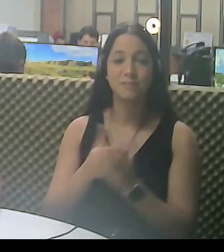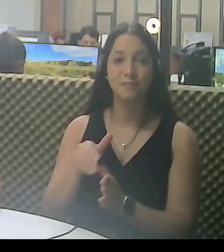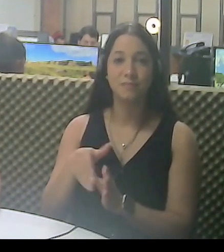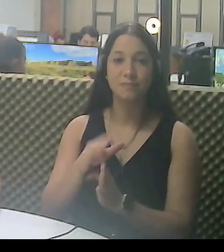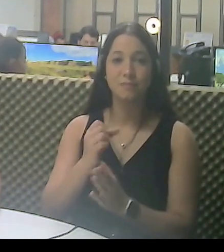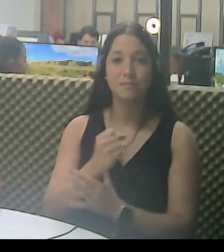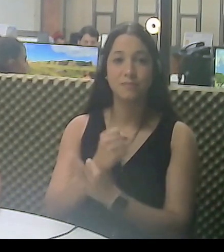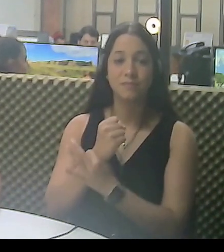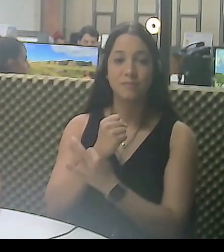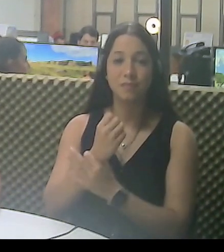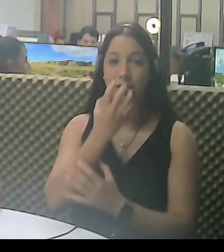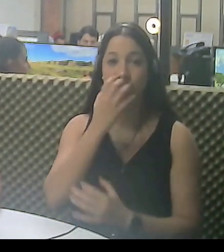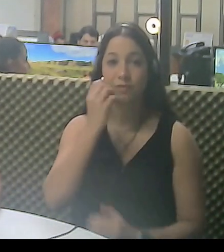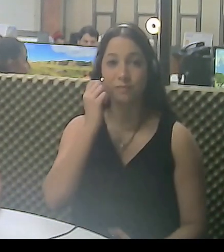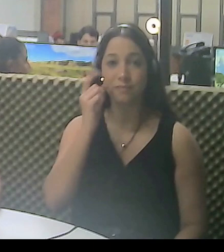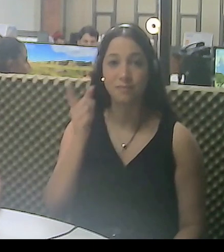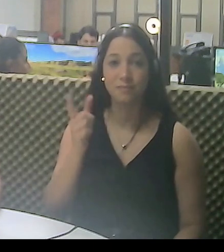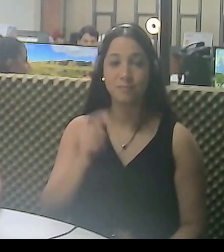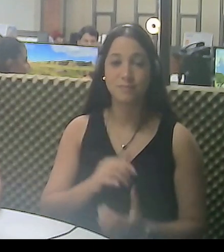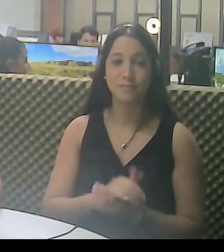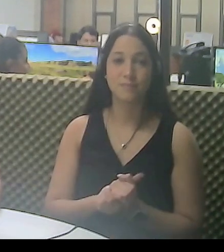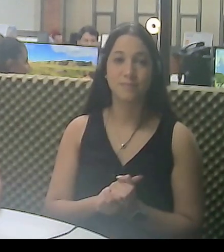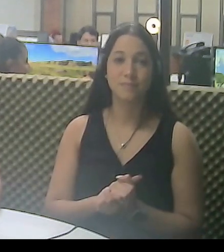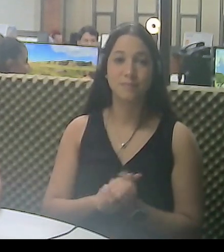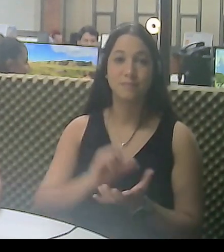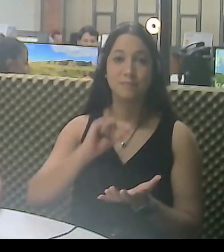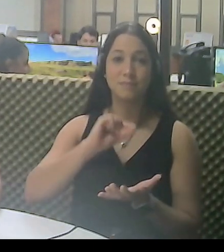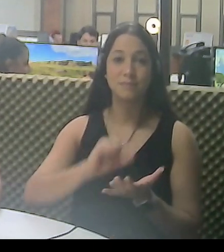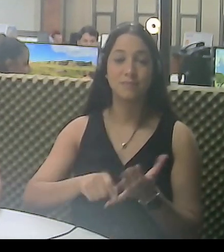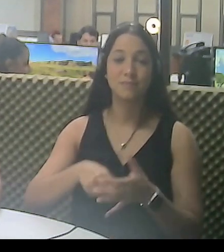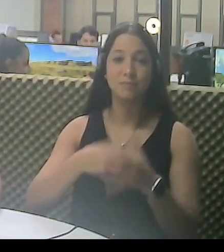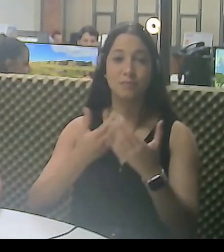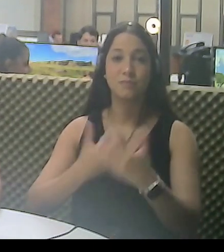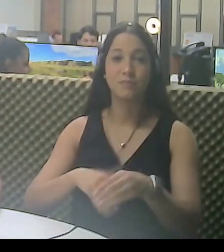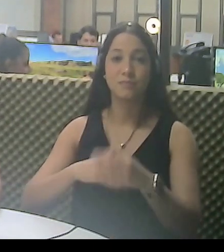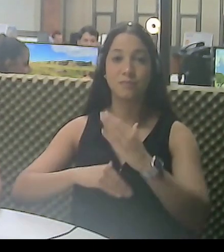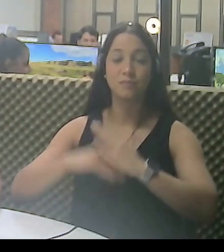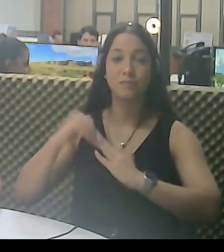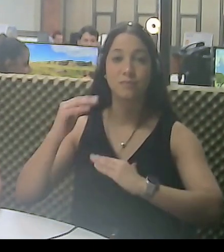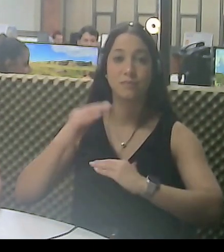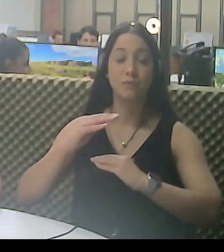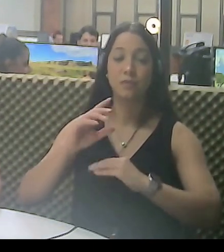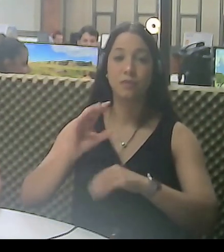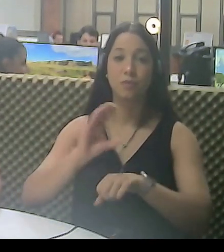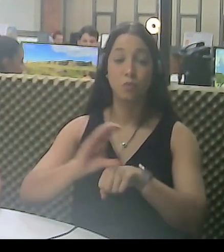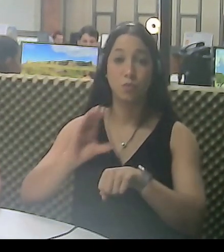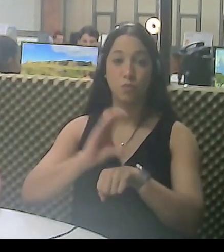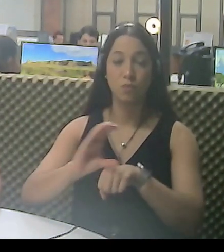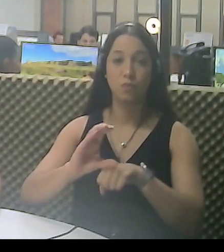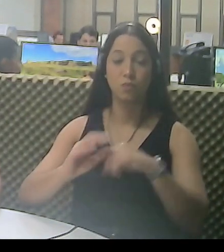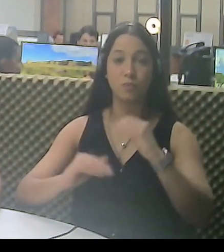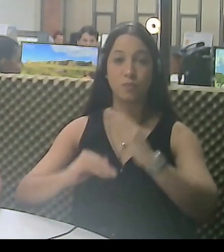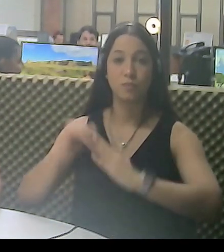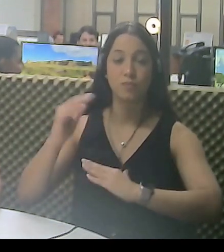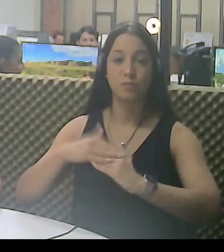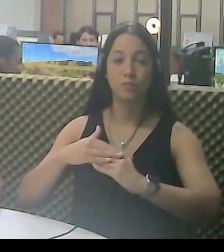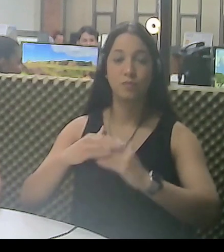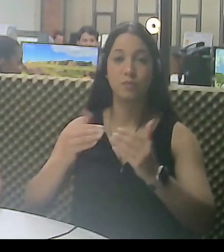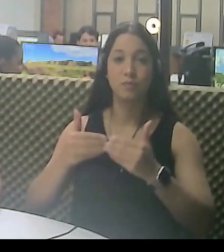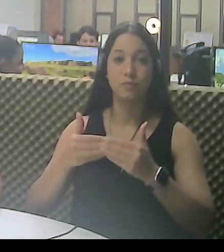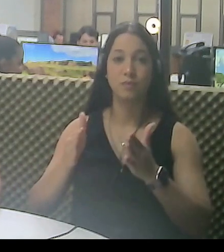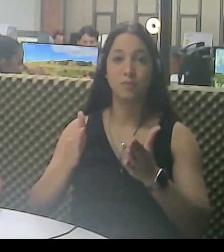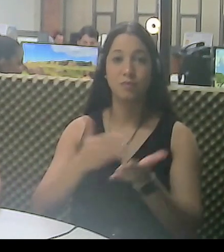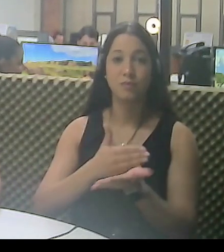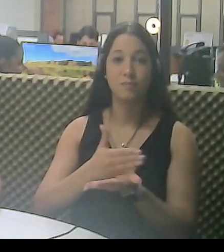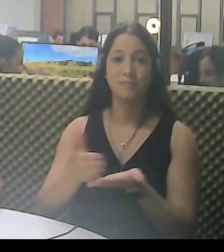e bem-estar animal. Inscrições para cursos profissionalizantes estão abertas a